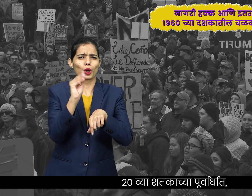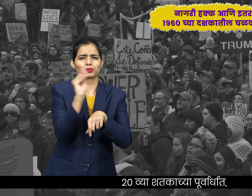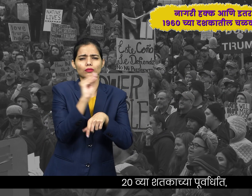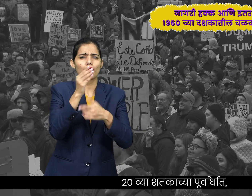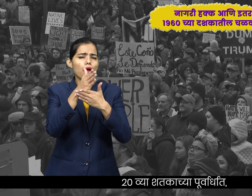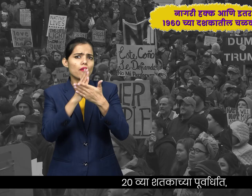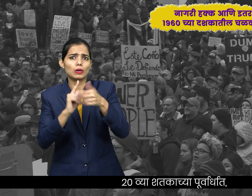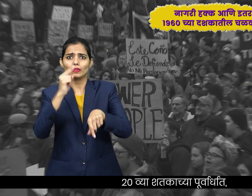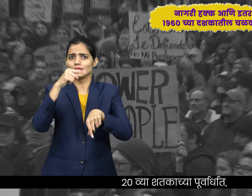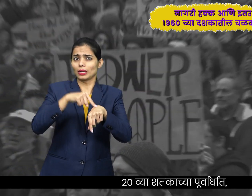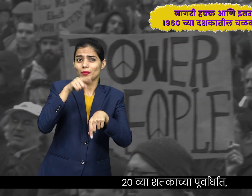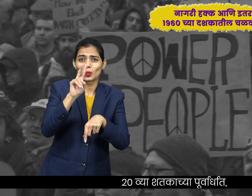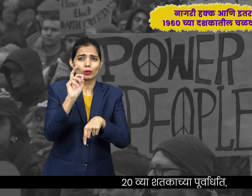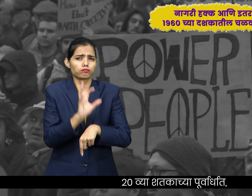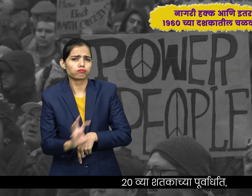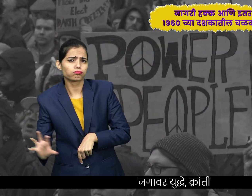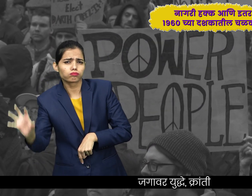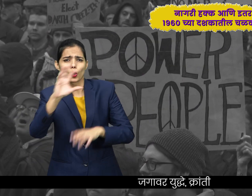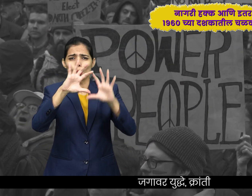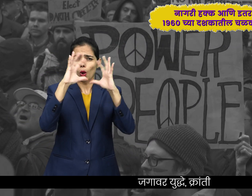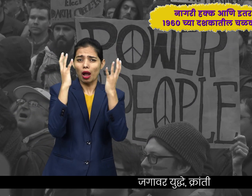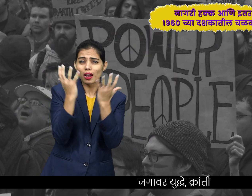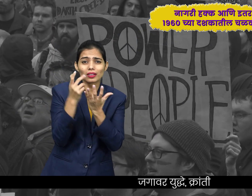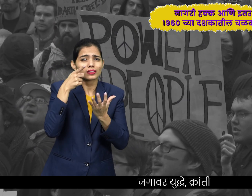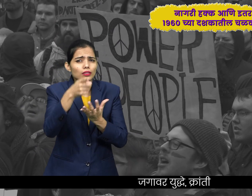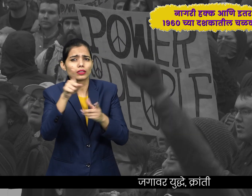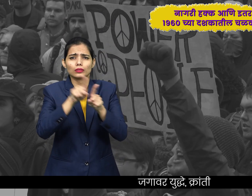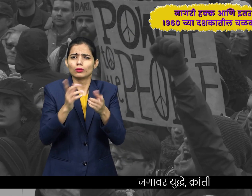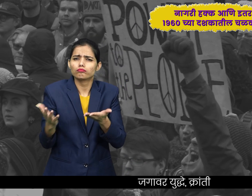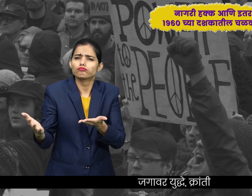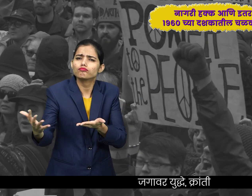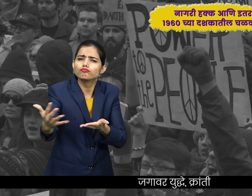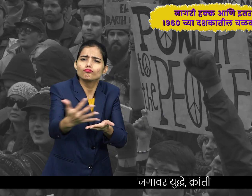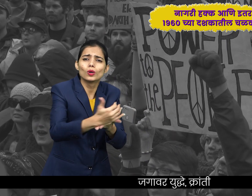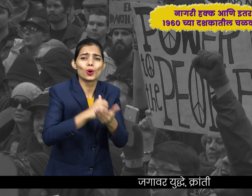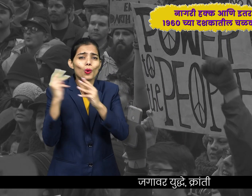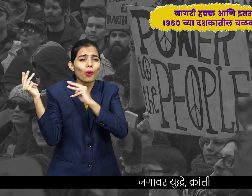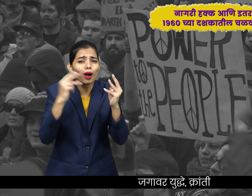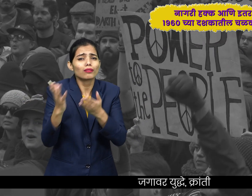20व्या शतकाच्या पूर्वार्धात जगावर युद्ध, क्रांती